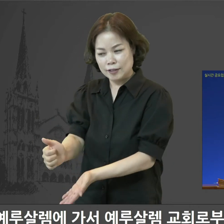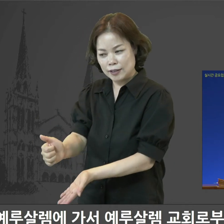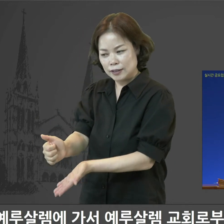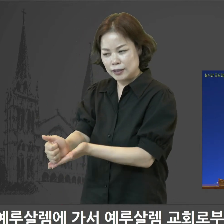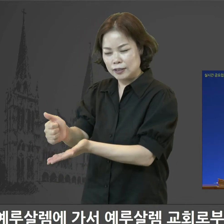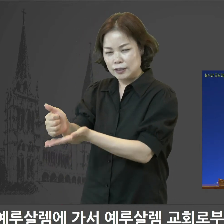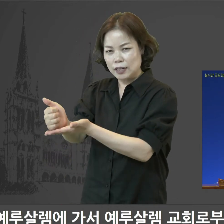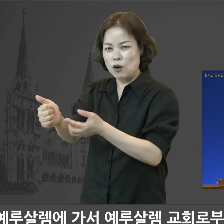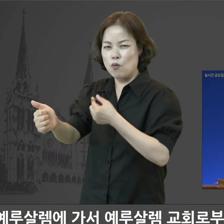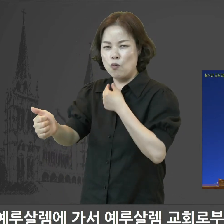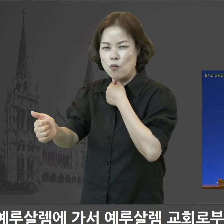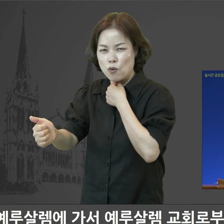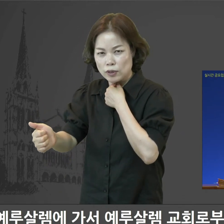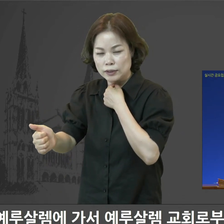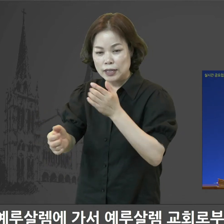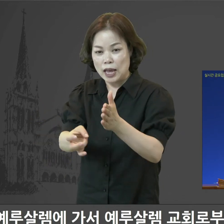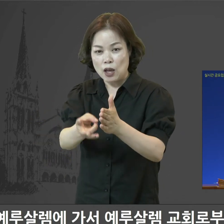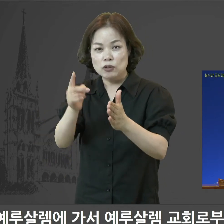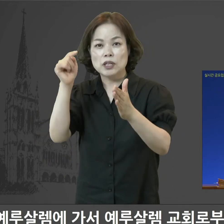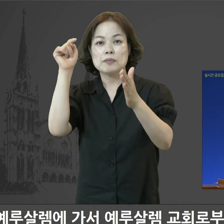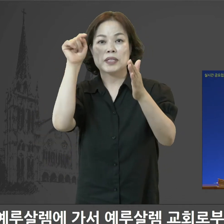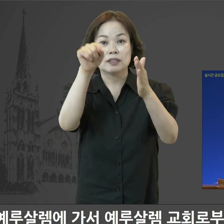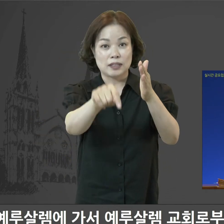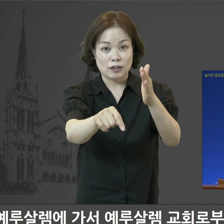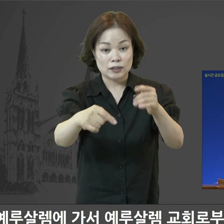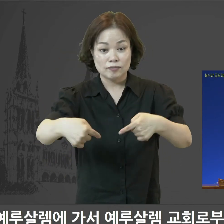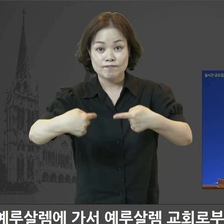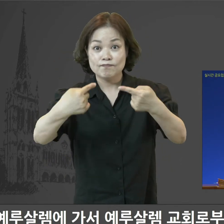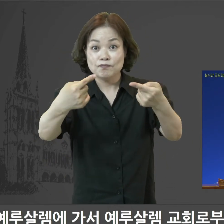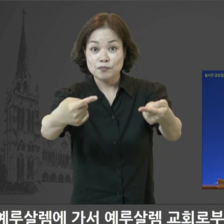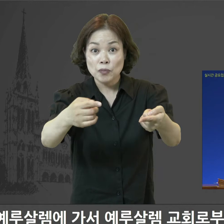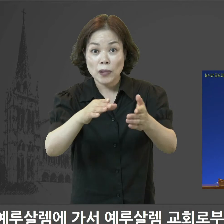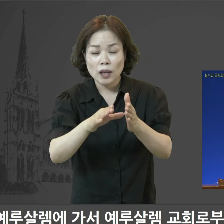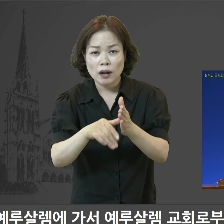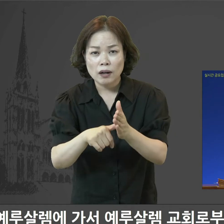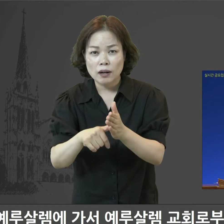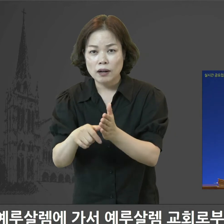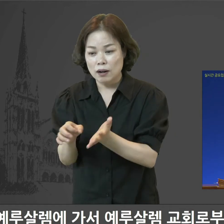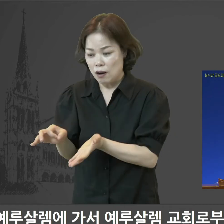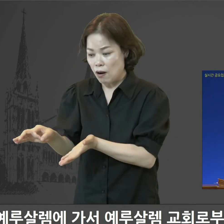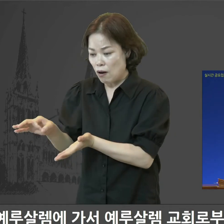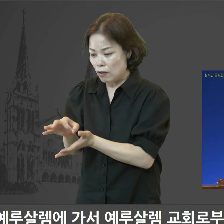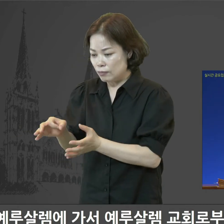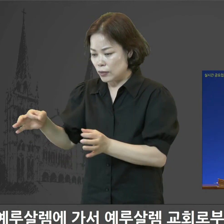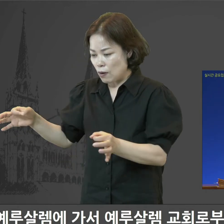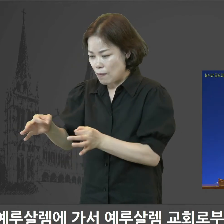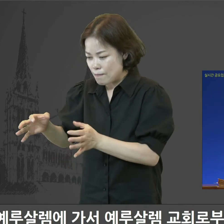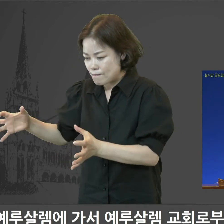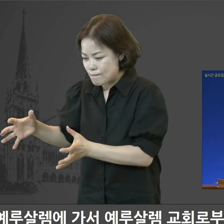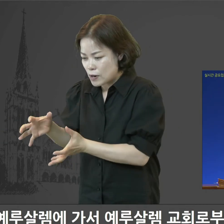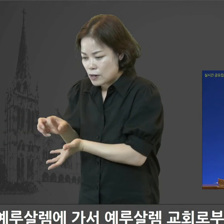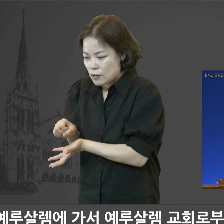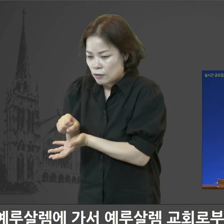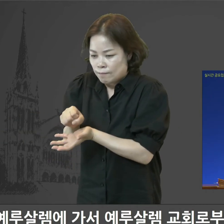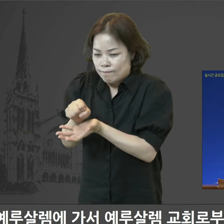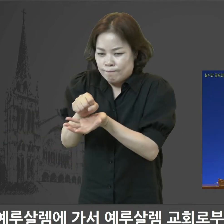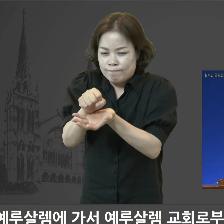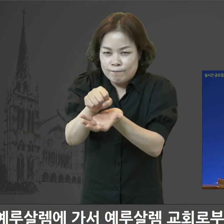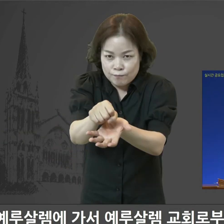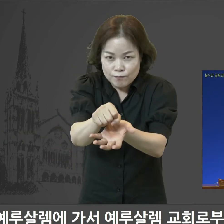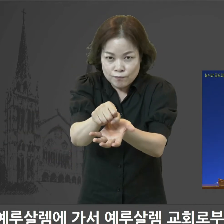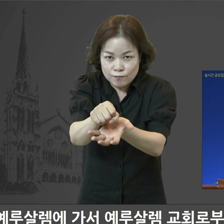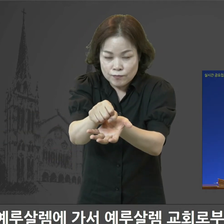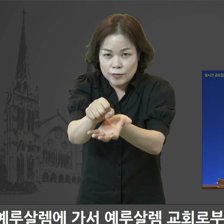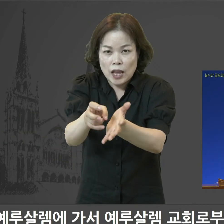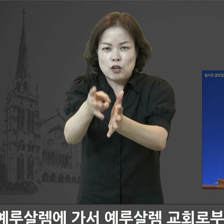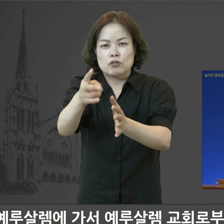듣고 싶어서 예루살렘에 올라갔습니다. 예루살렘에 올라갈 때 헌금도 걷어가지고 예루살렘 교회 돕기 위해서